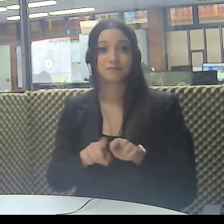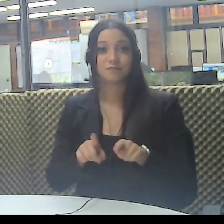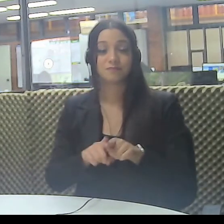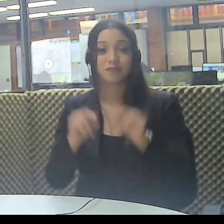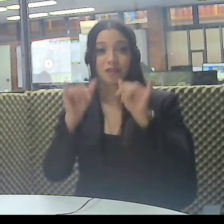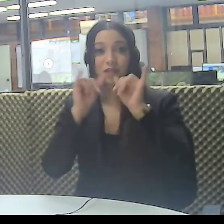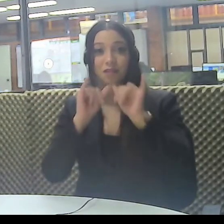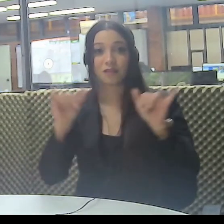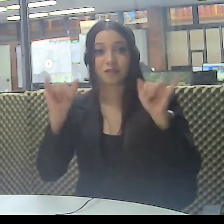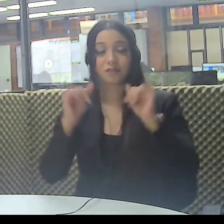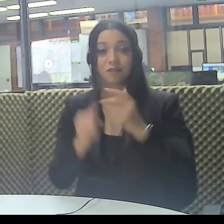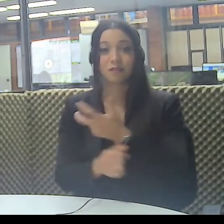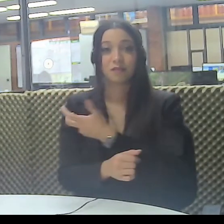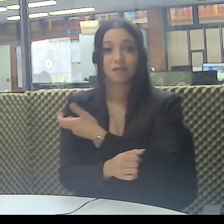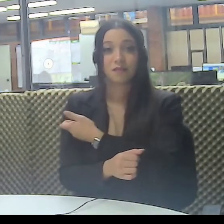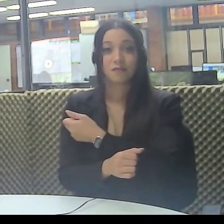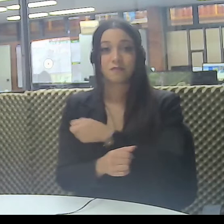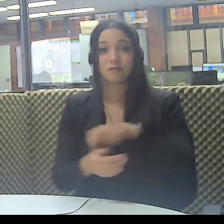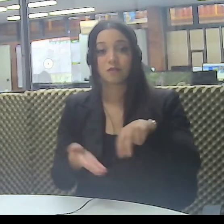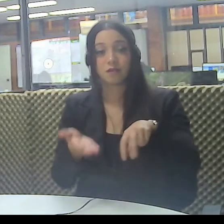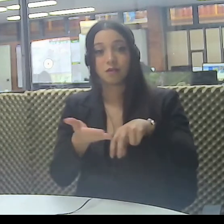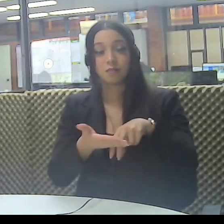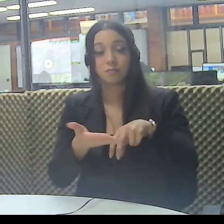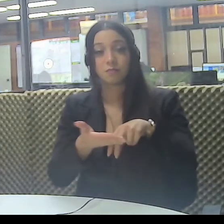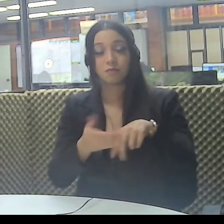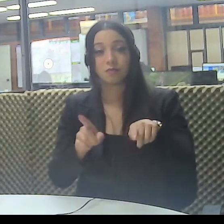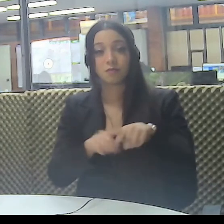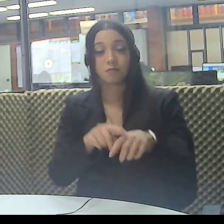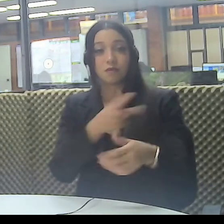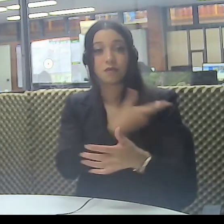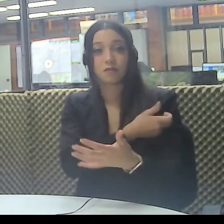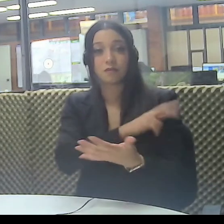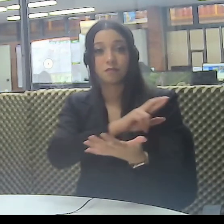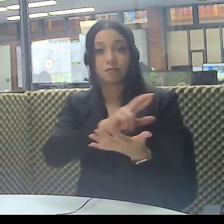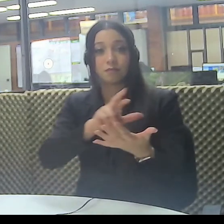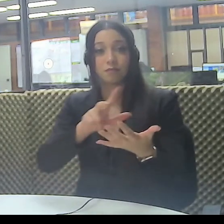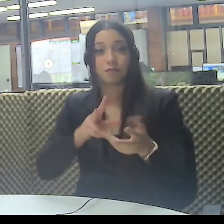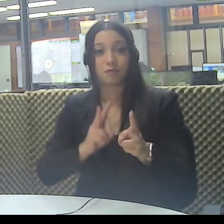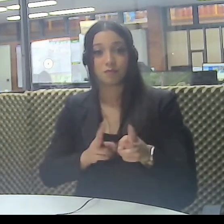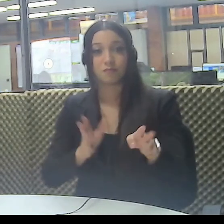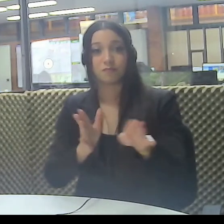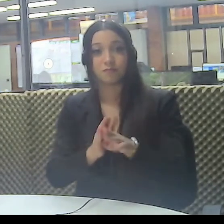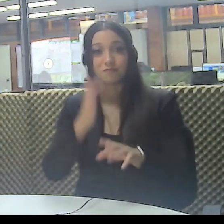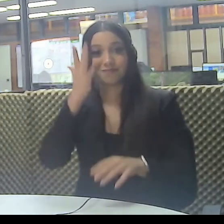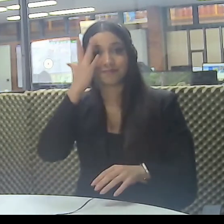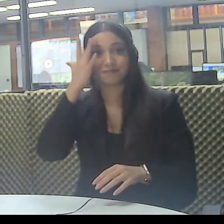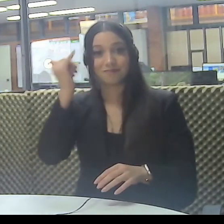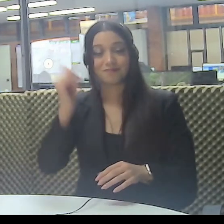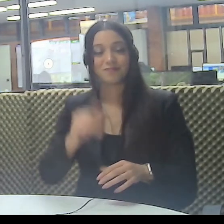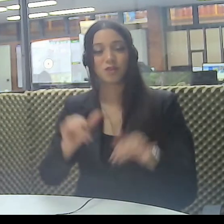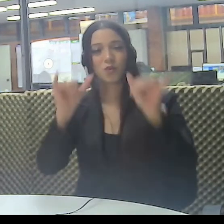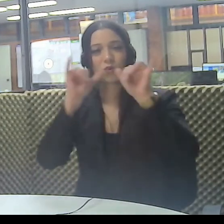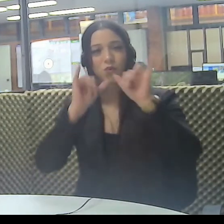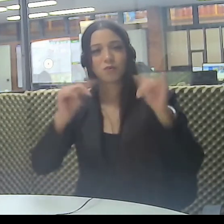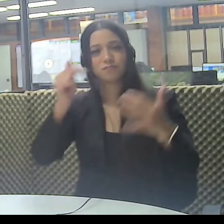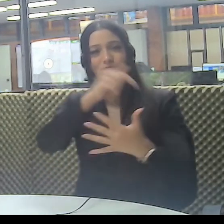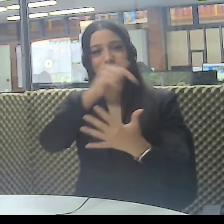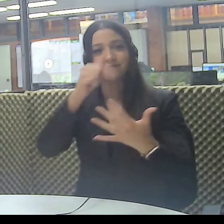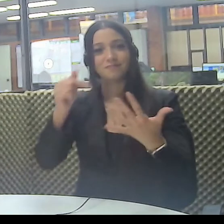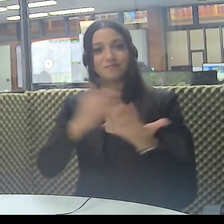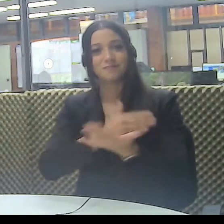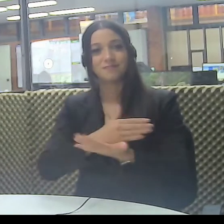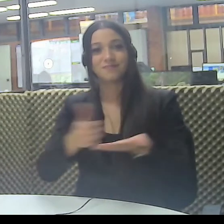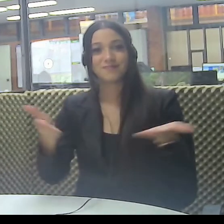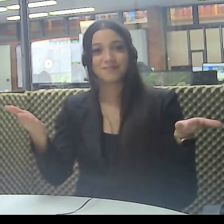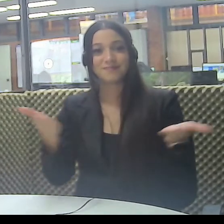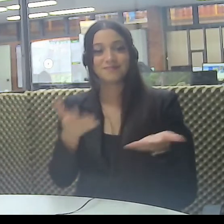campanha de vacinação contra a pólio e a multivacinação continua até amanhã. Essas e outras notícias a partir